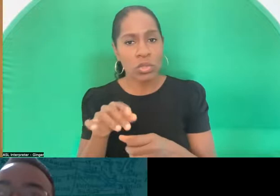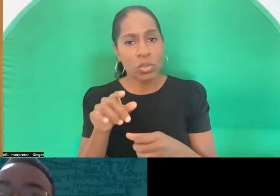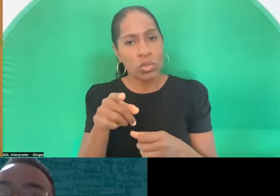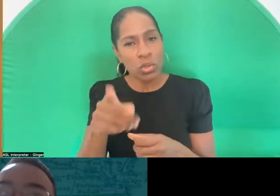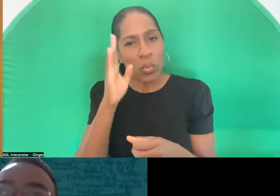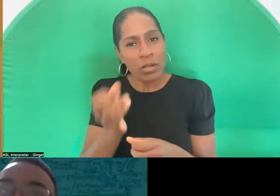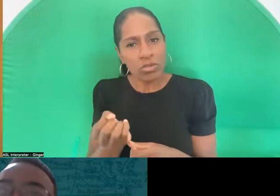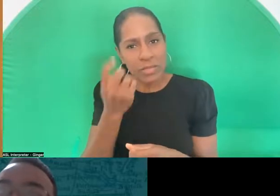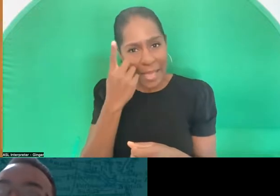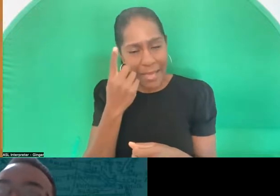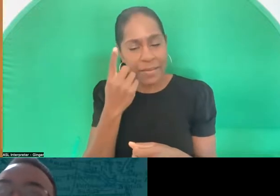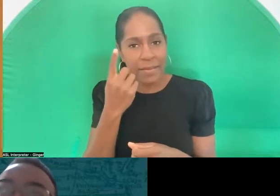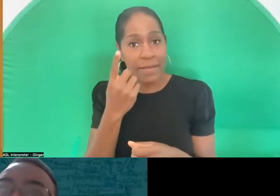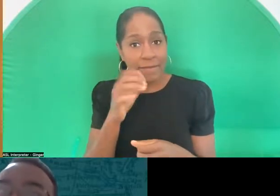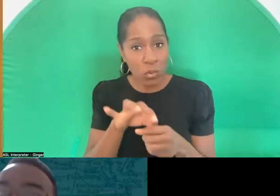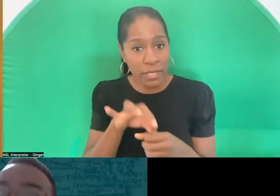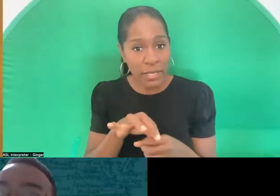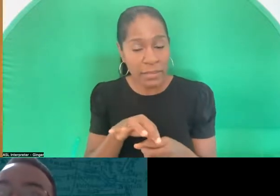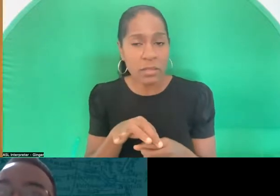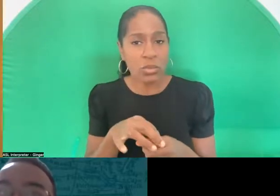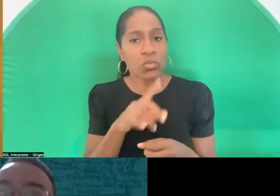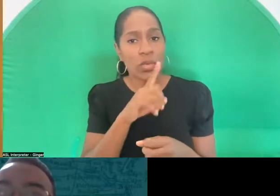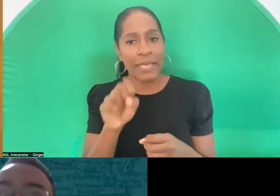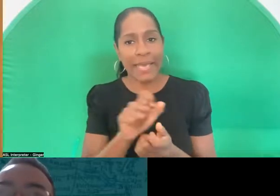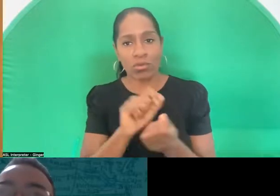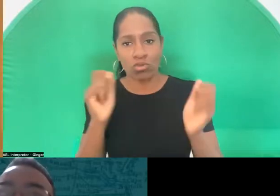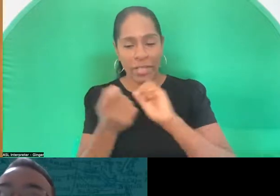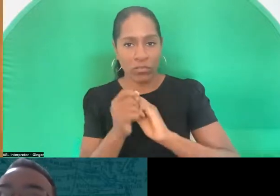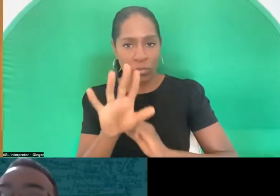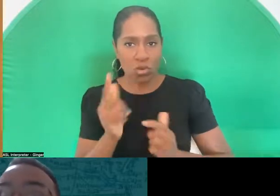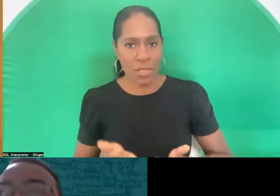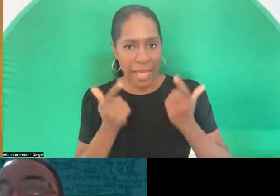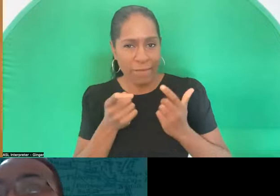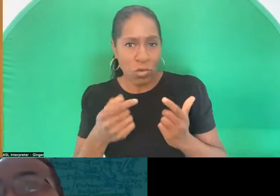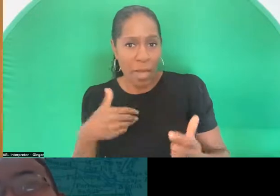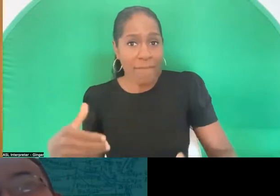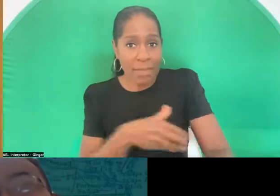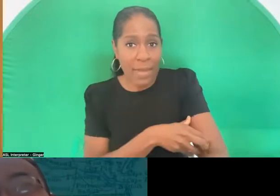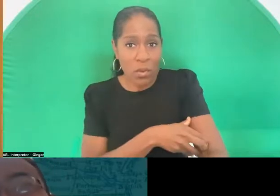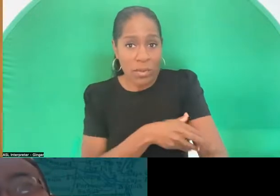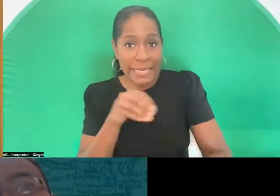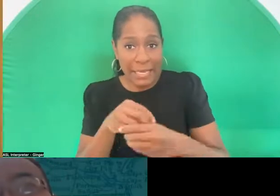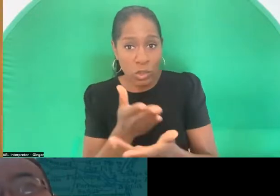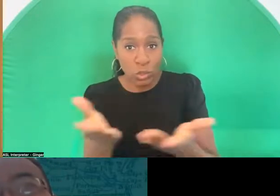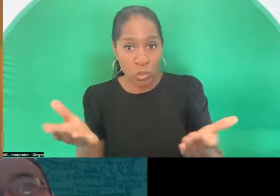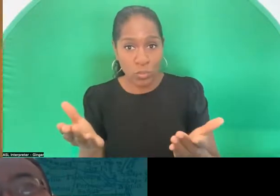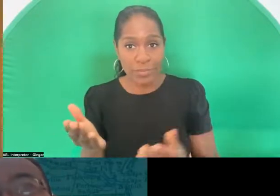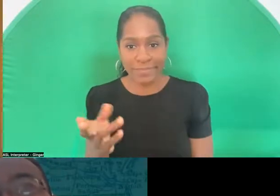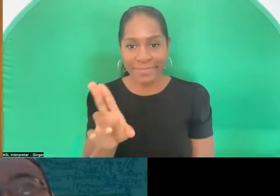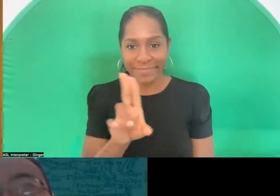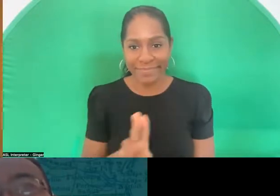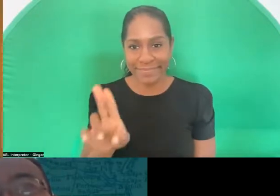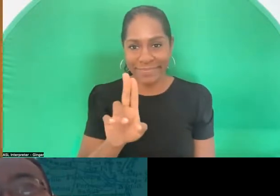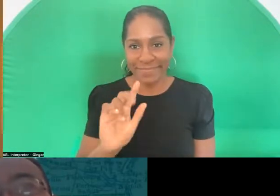uno puede participar entender la importancia de votar uno puede transformar las vidas el poder que uno